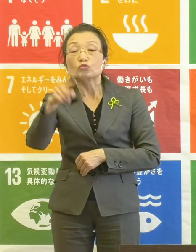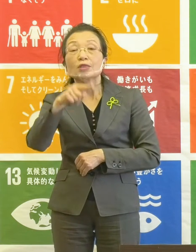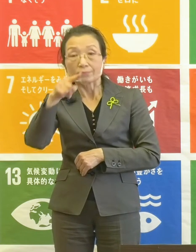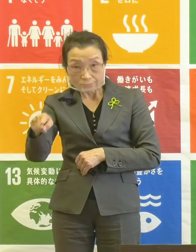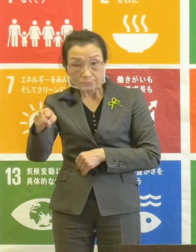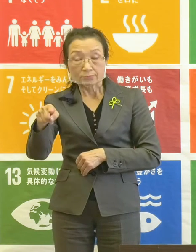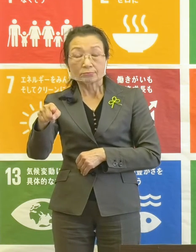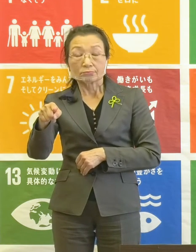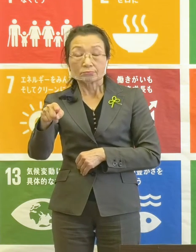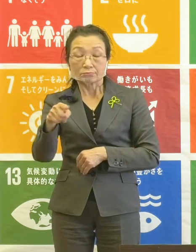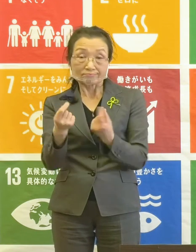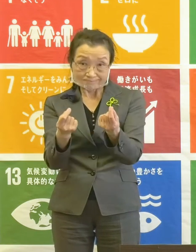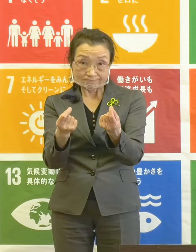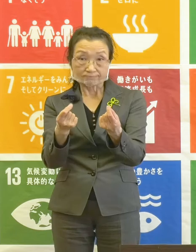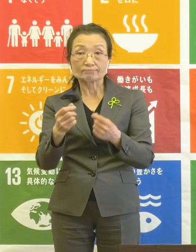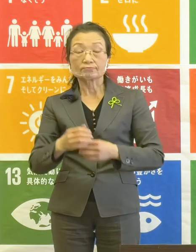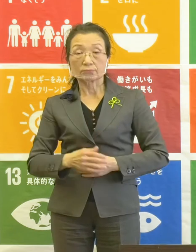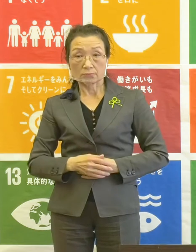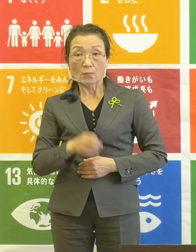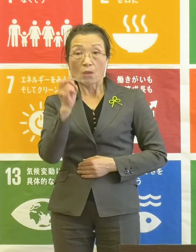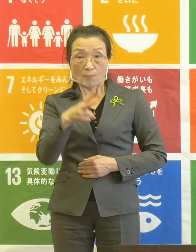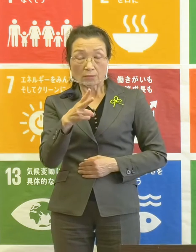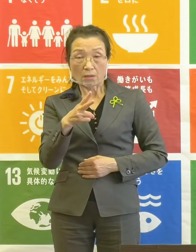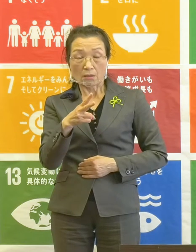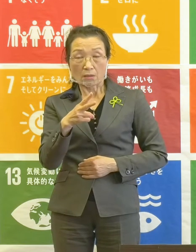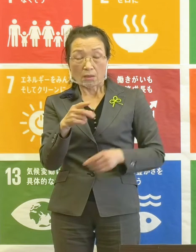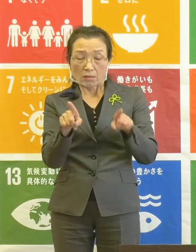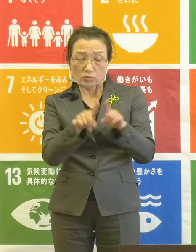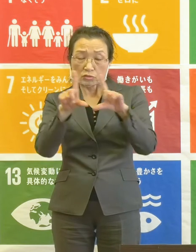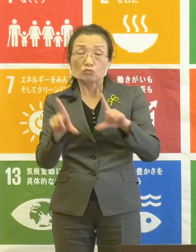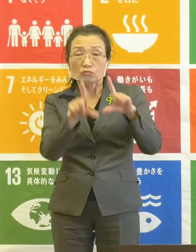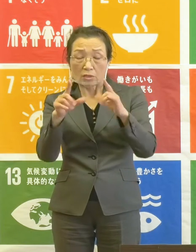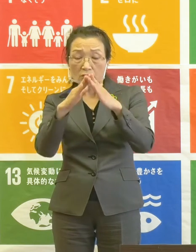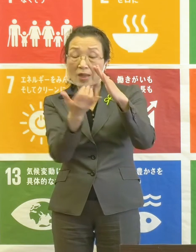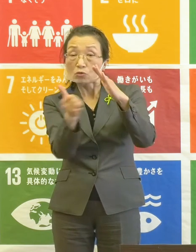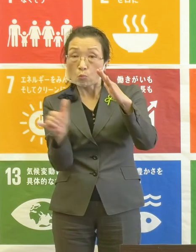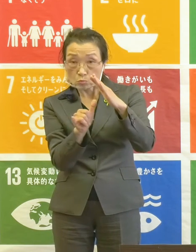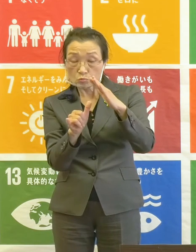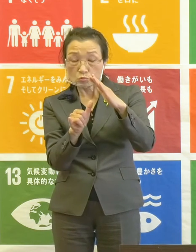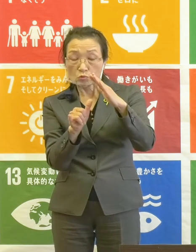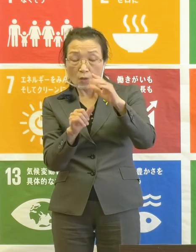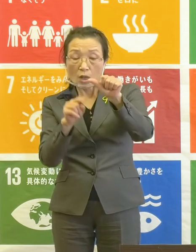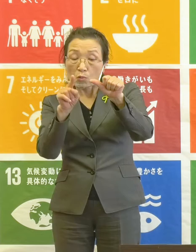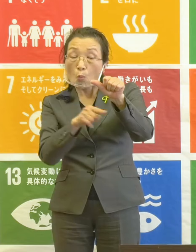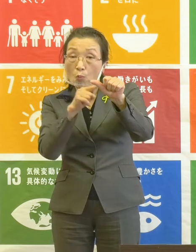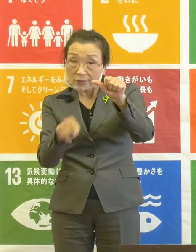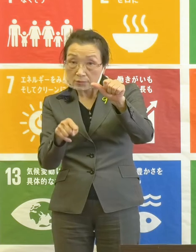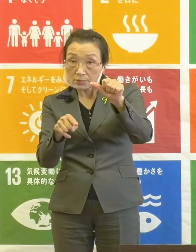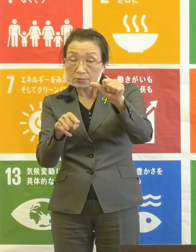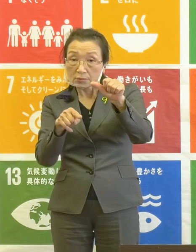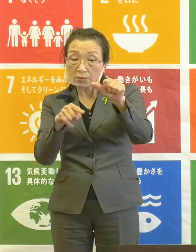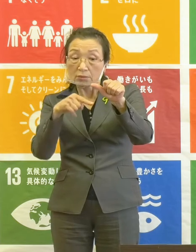。また同居の家族であれば最大5人まで1検体